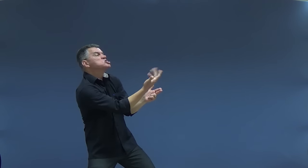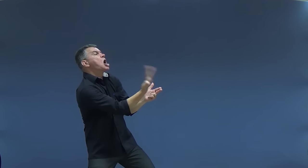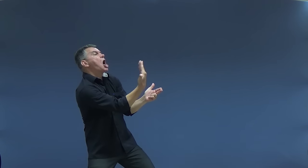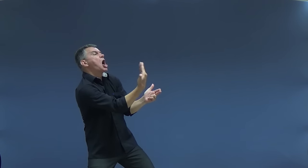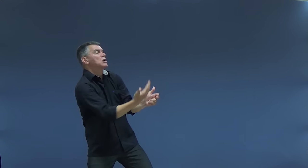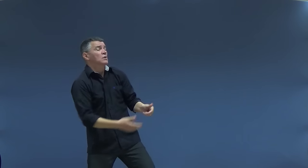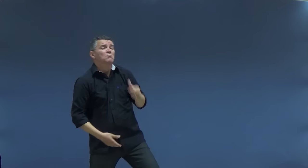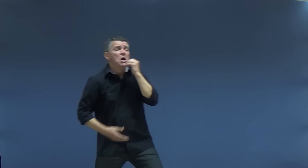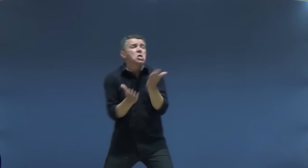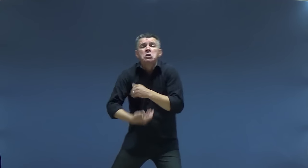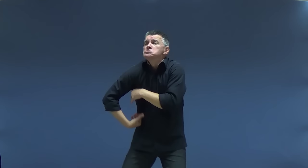né?